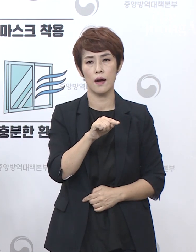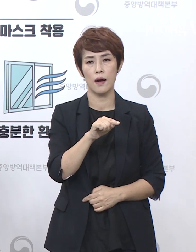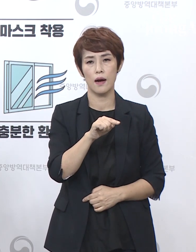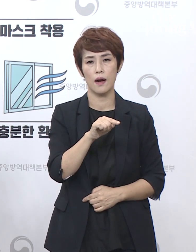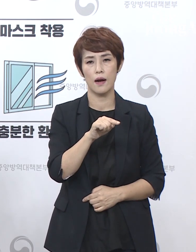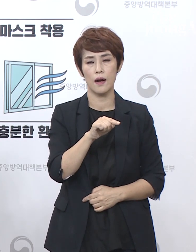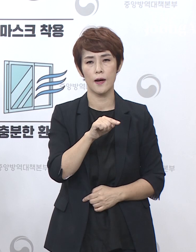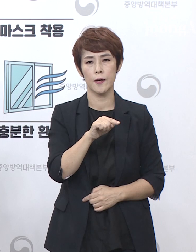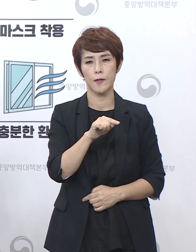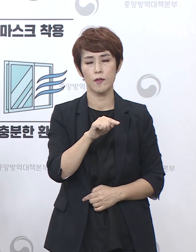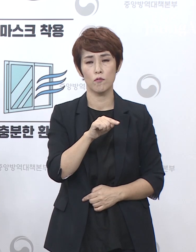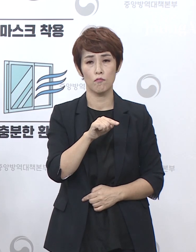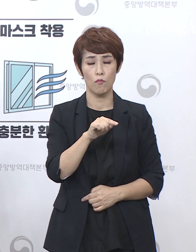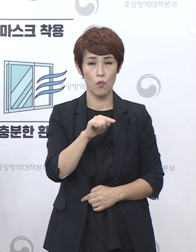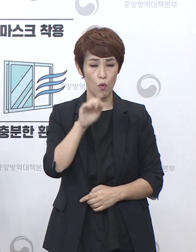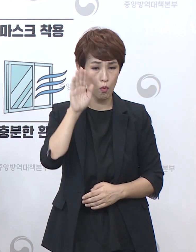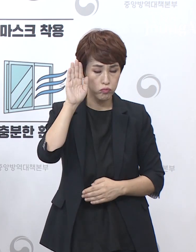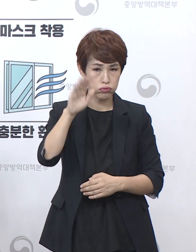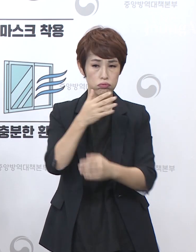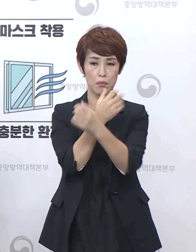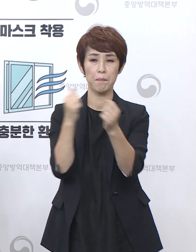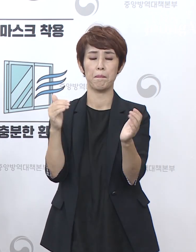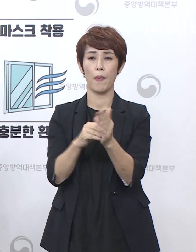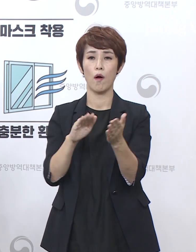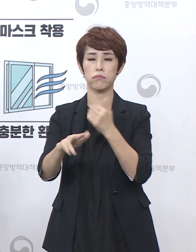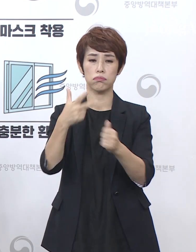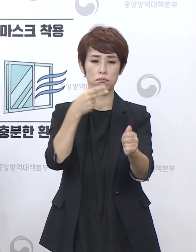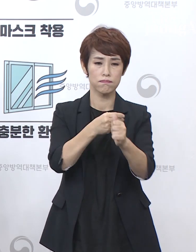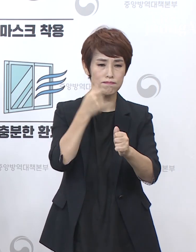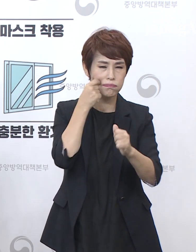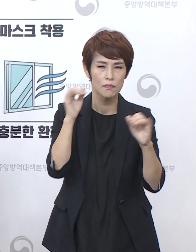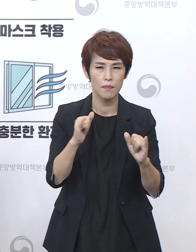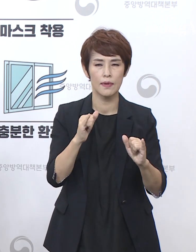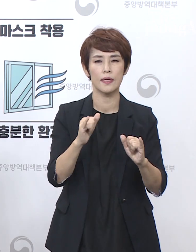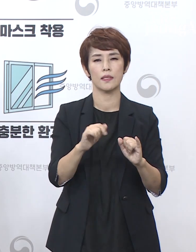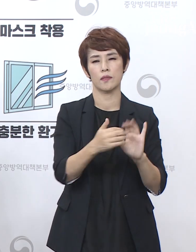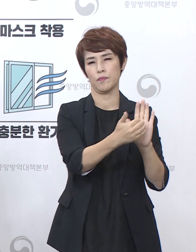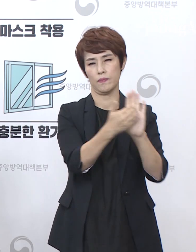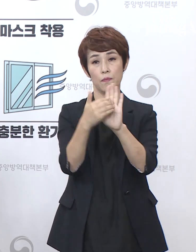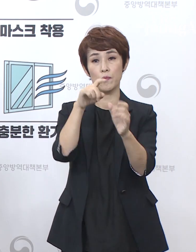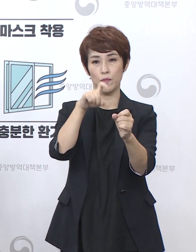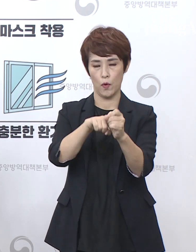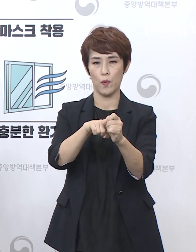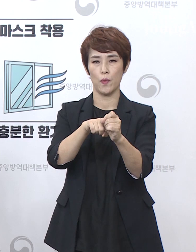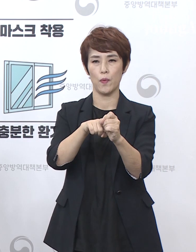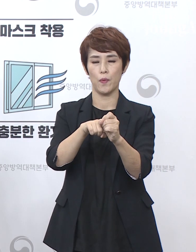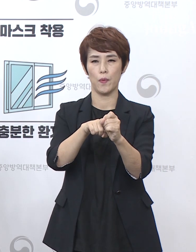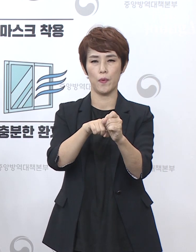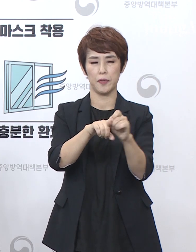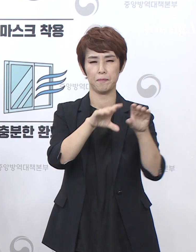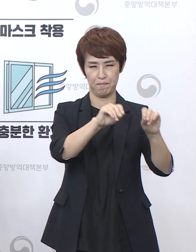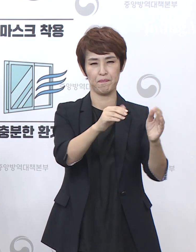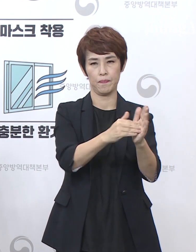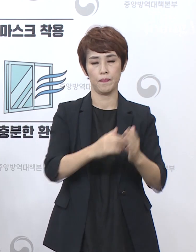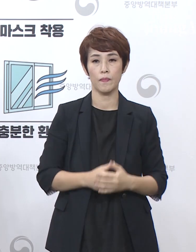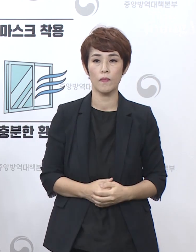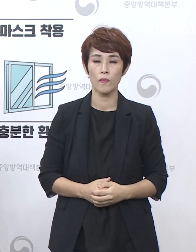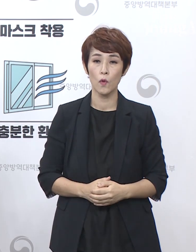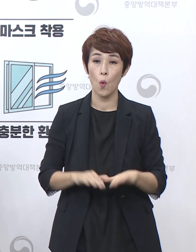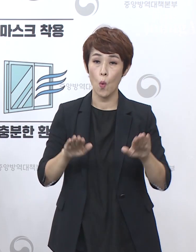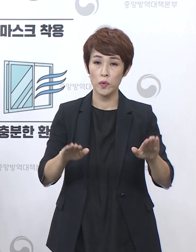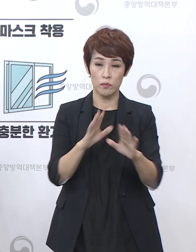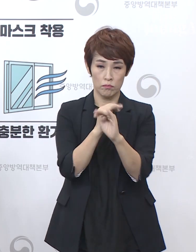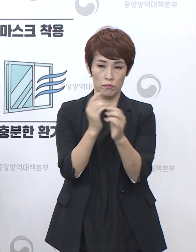사전 예약을 접종하지 못하는 그런 상황을 방지하기 위해서 그런 조치를 취했다는 말씀을 드리고요. 오늘은 일부 일정을